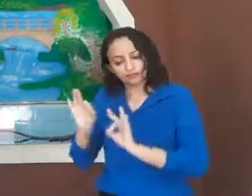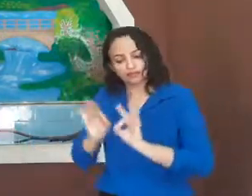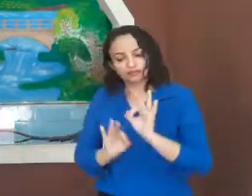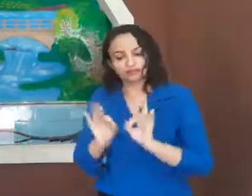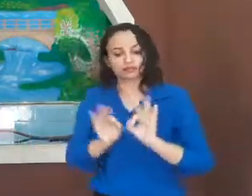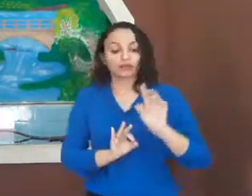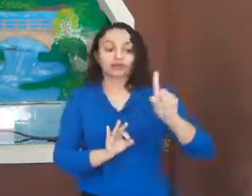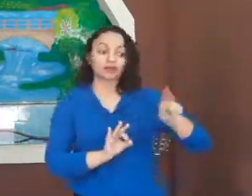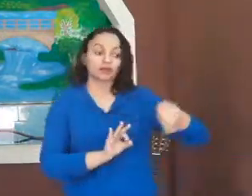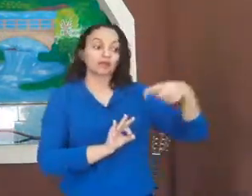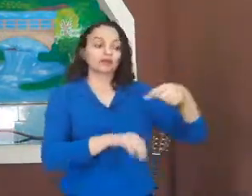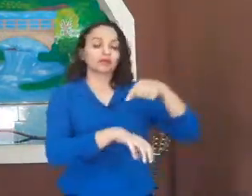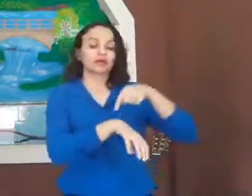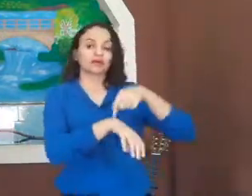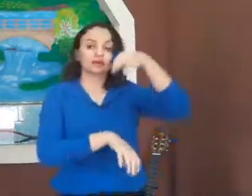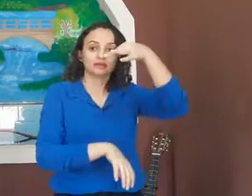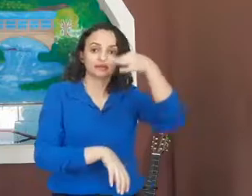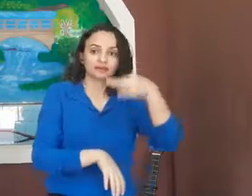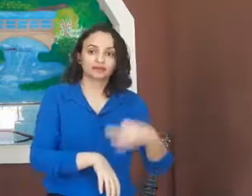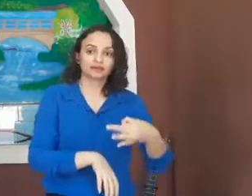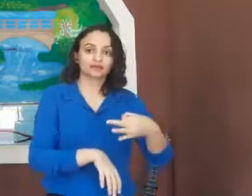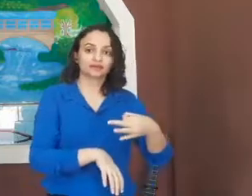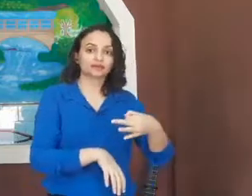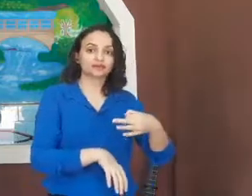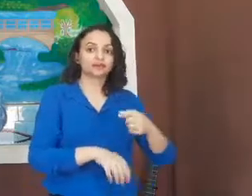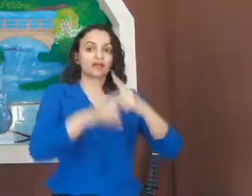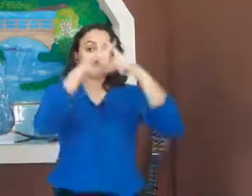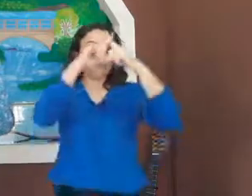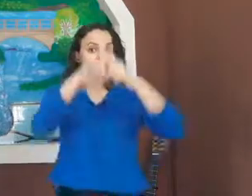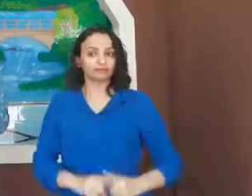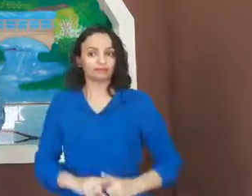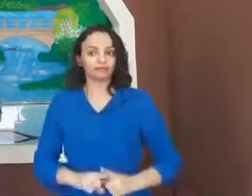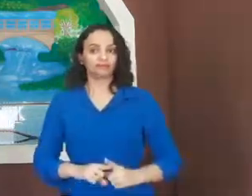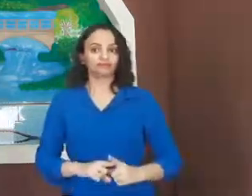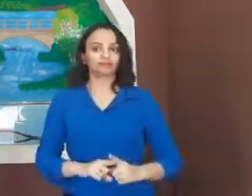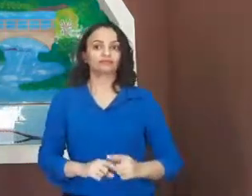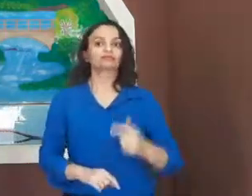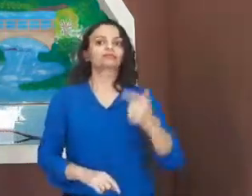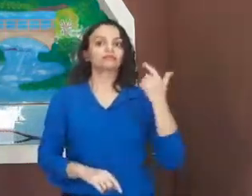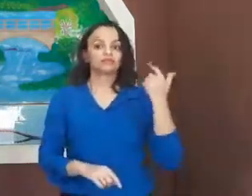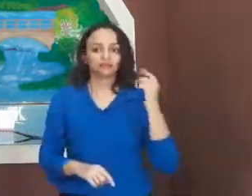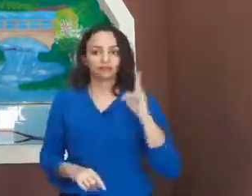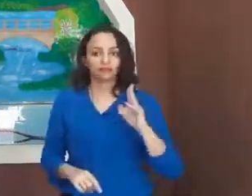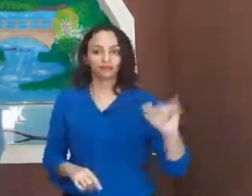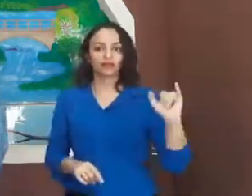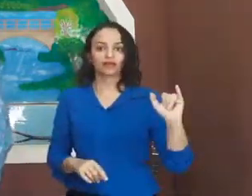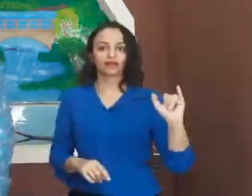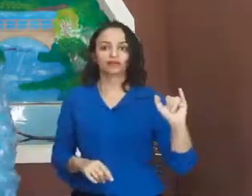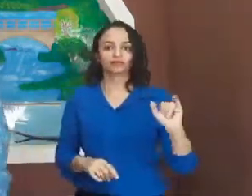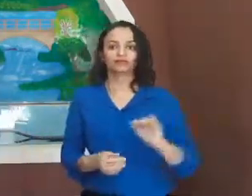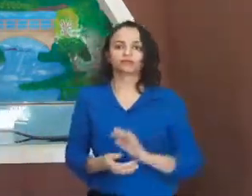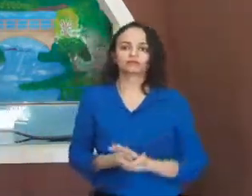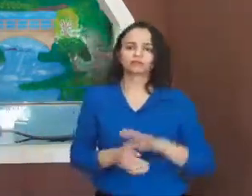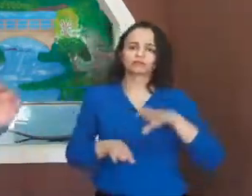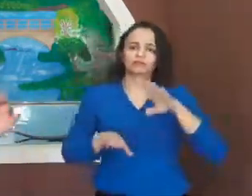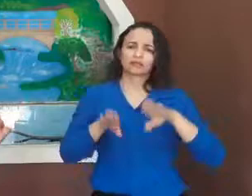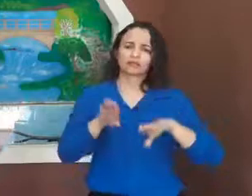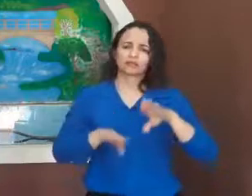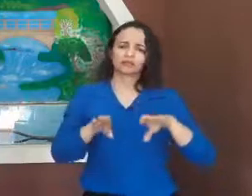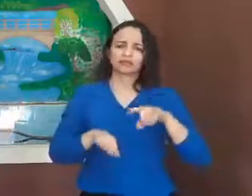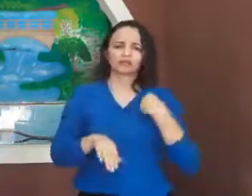e aí partir para a competição. Então a espera, ela é importante. Às vezes ficamos